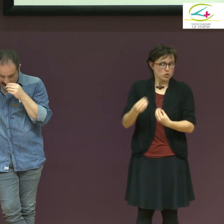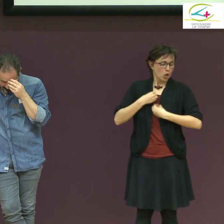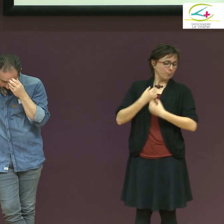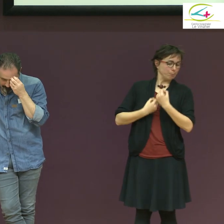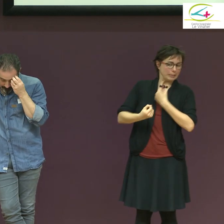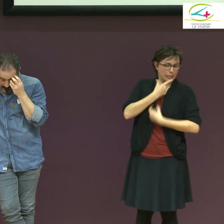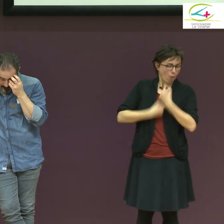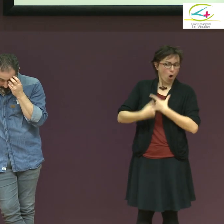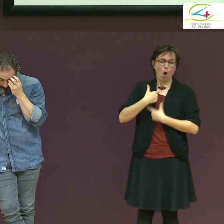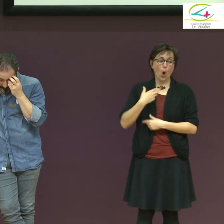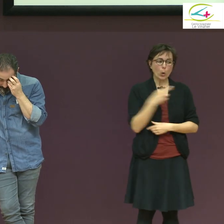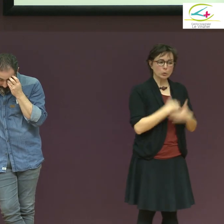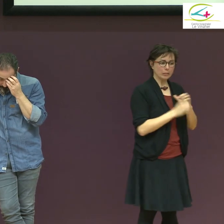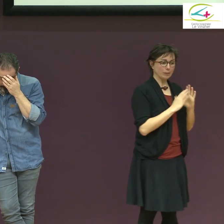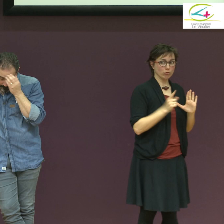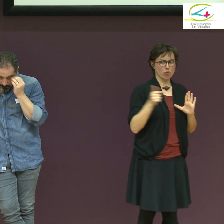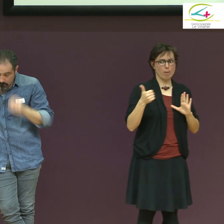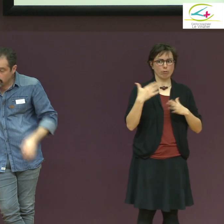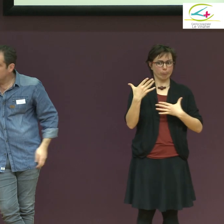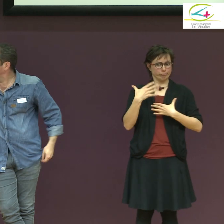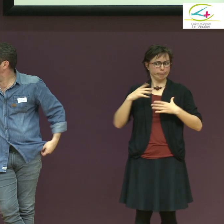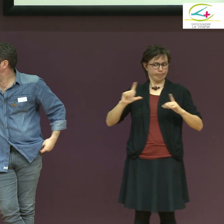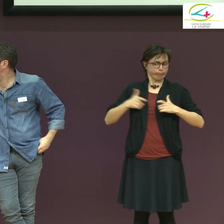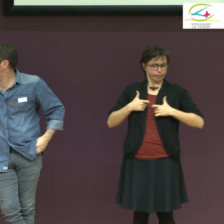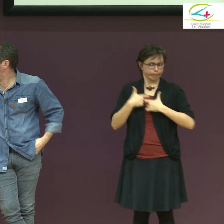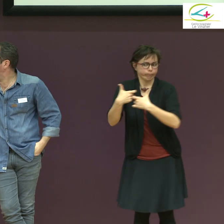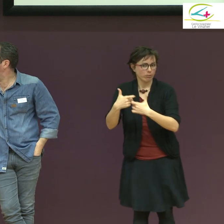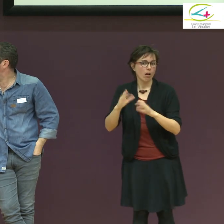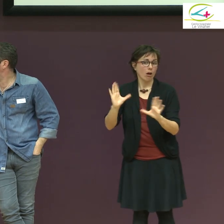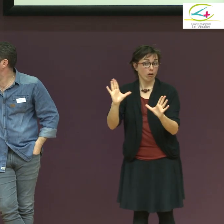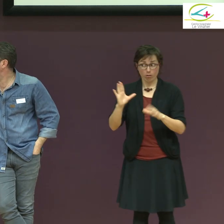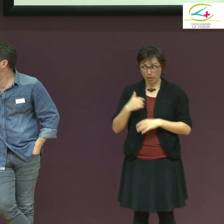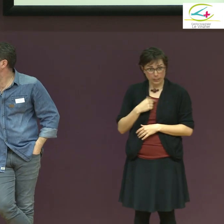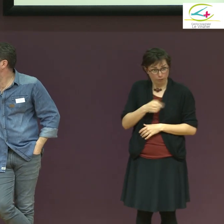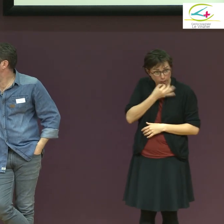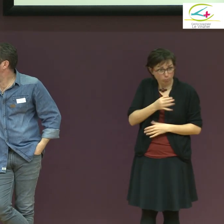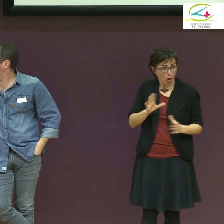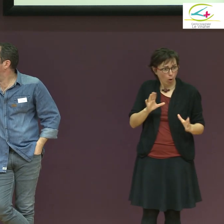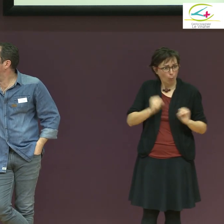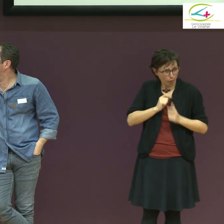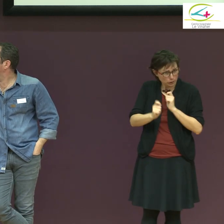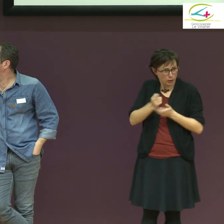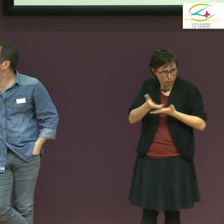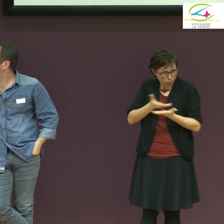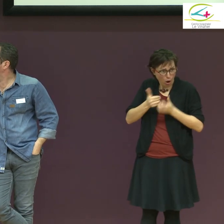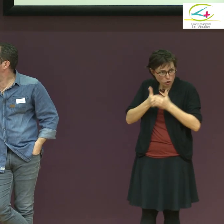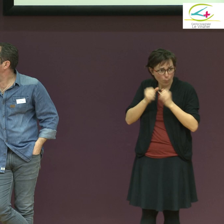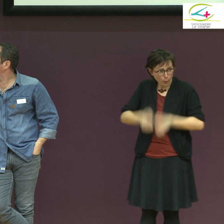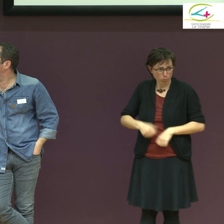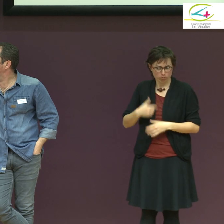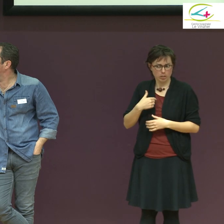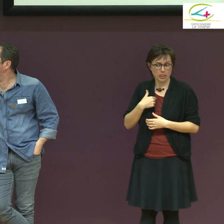pas me laisser rentrer à la maison, je peux pas parler de ça. Donc en parler, c'est déjà dire, vous pouvez en parler, on peut en parler ensemble, et il va pas forcément se